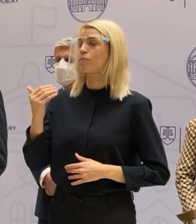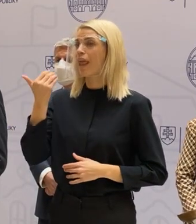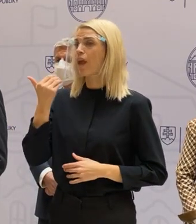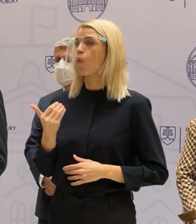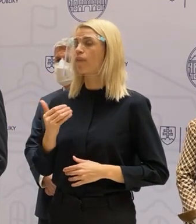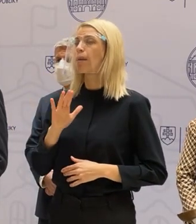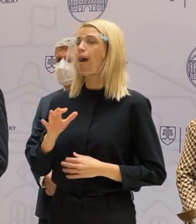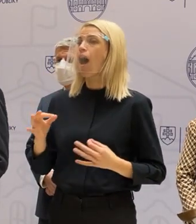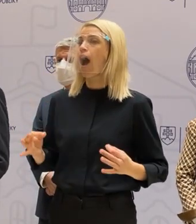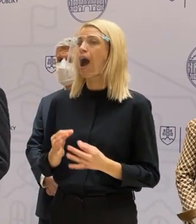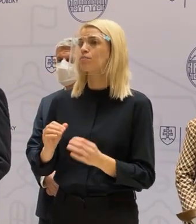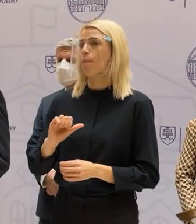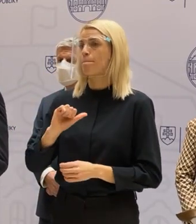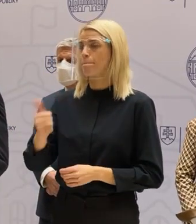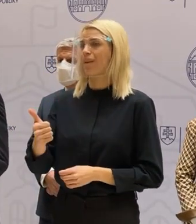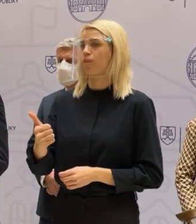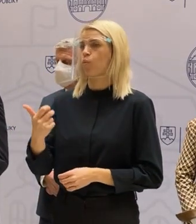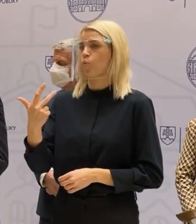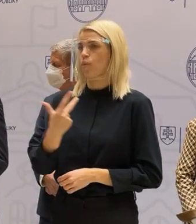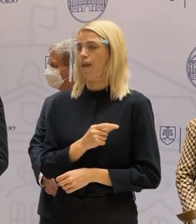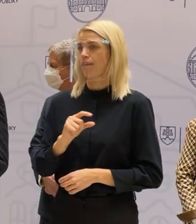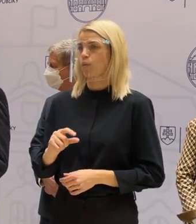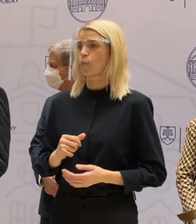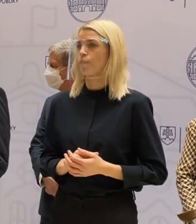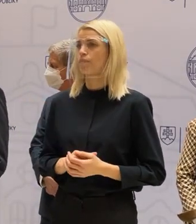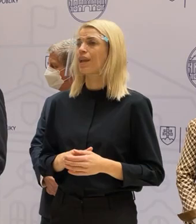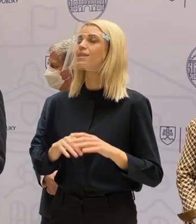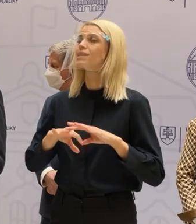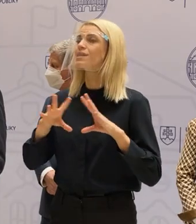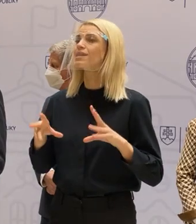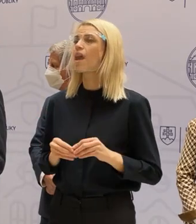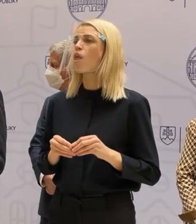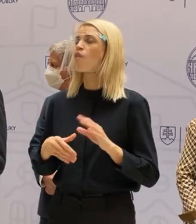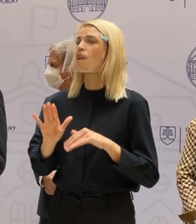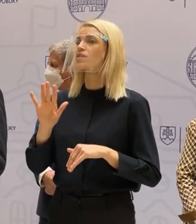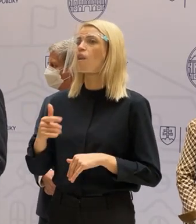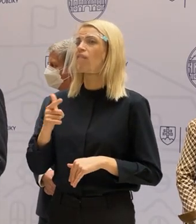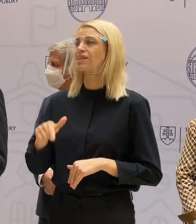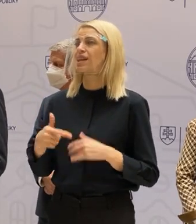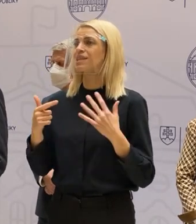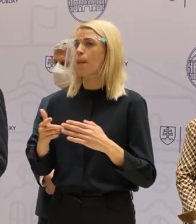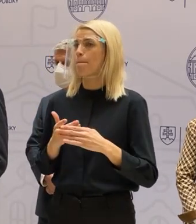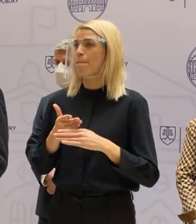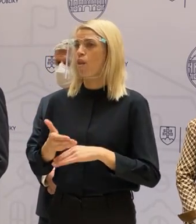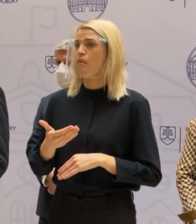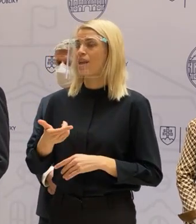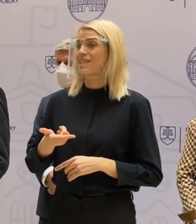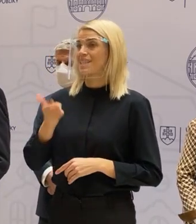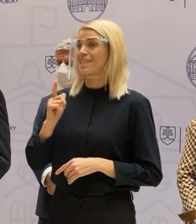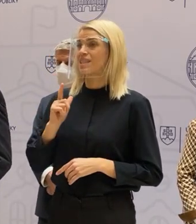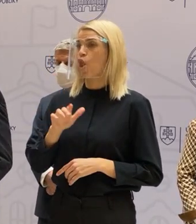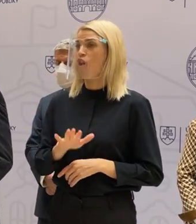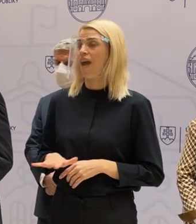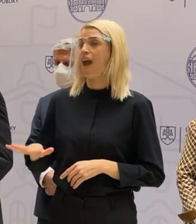má aspoň prvú dávku a celkovo viac ako 2,7 milióna Slovákov a Sloveniek